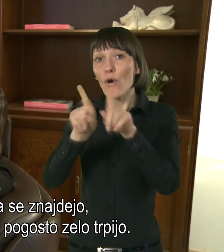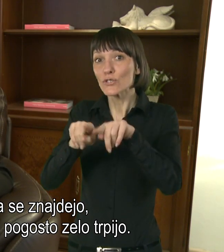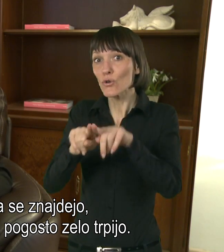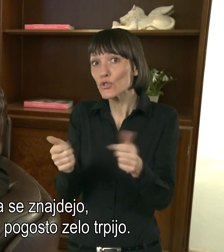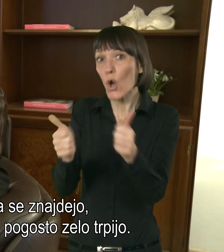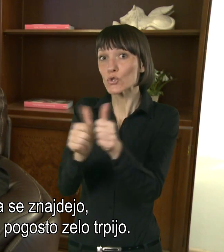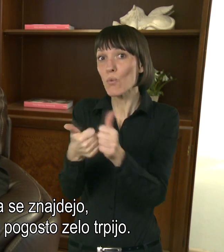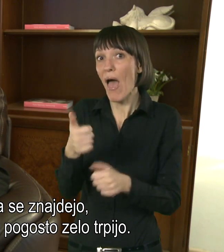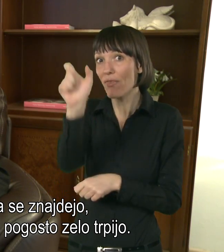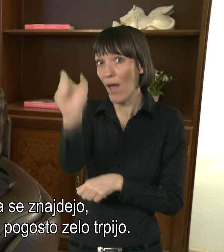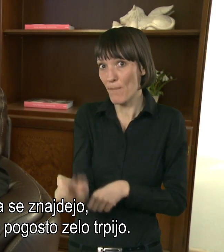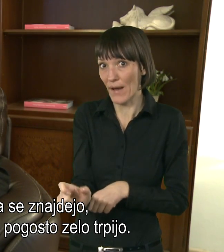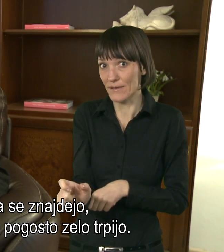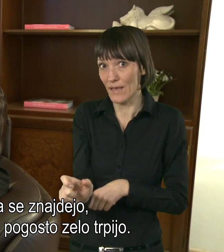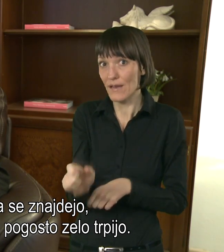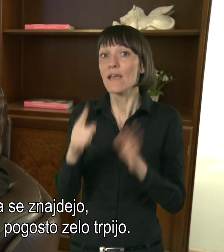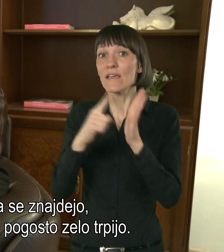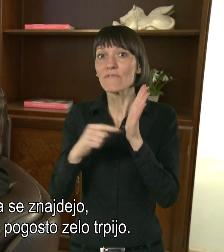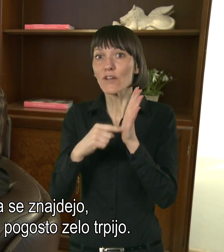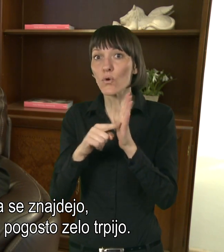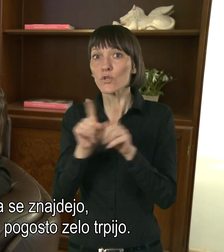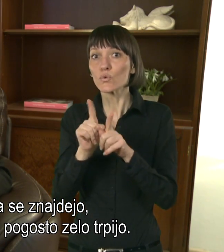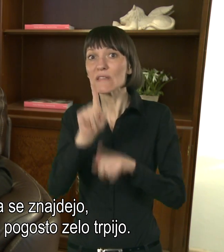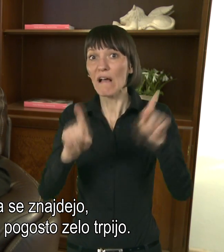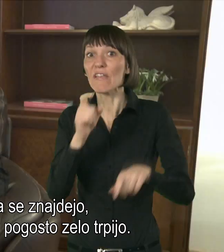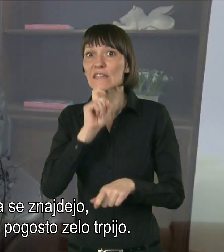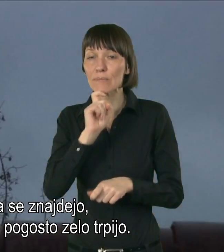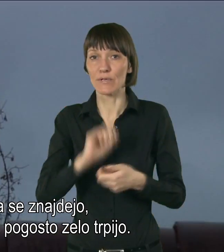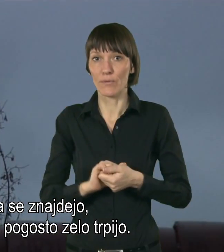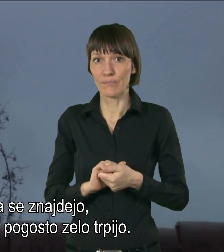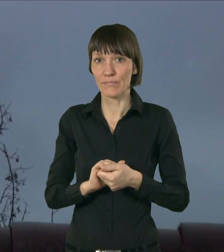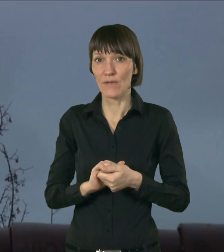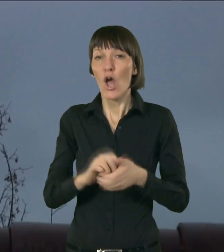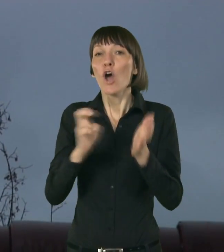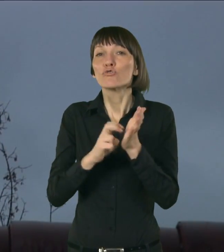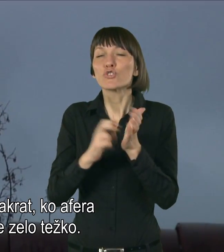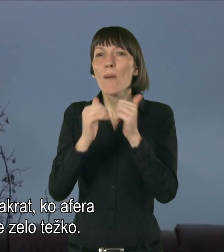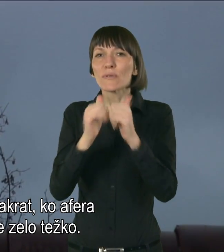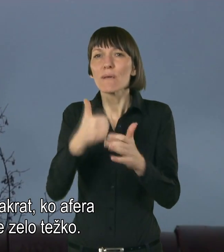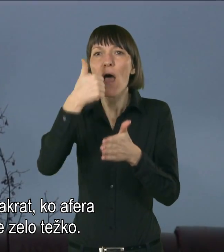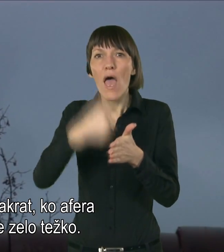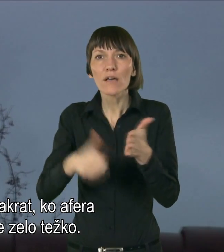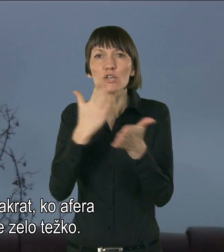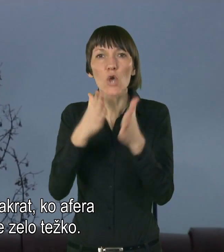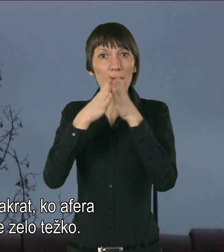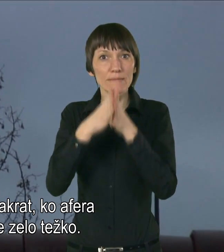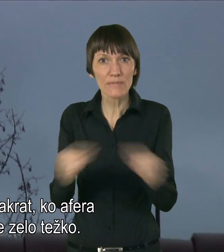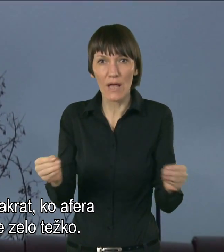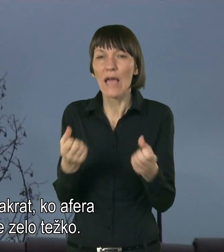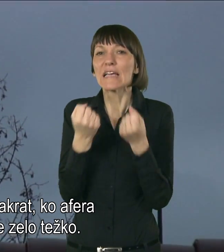se znajdejo, ne, tudi velikokrat pogosto zelo trpijo. No. Še posebej enkrat, ko